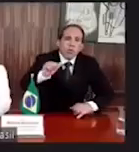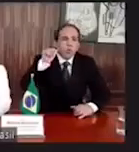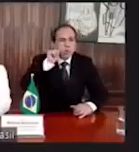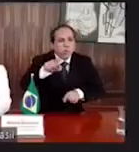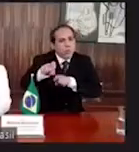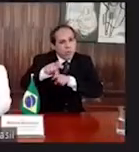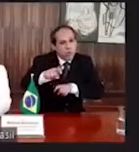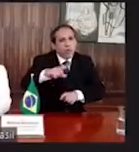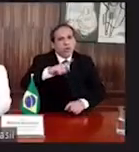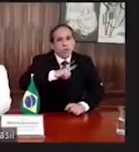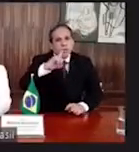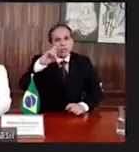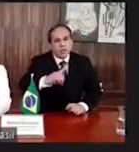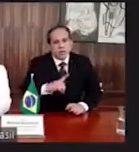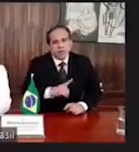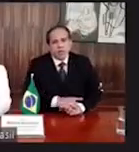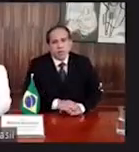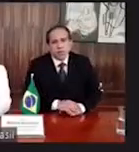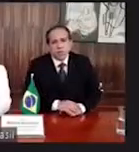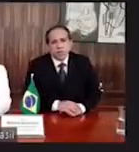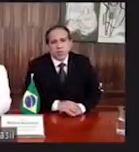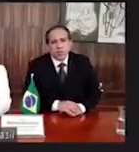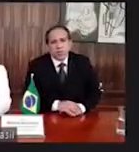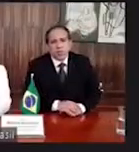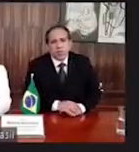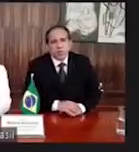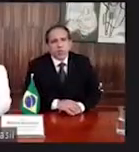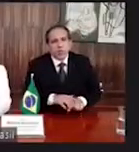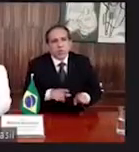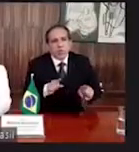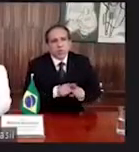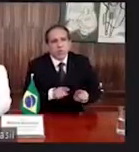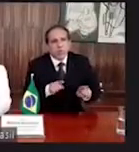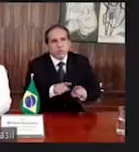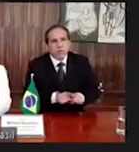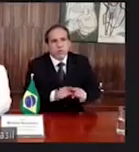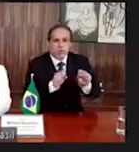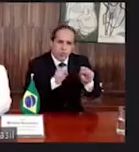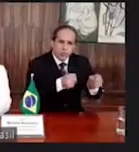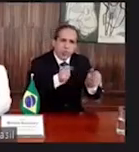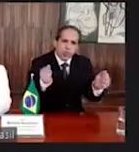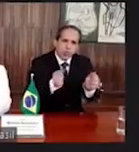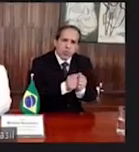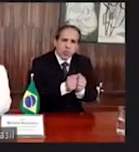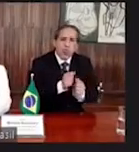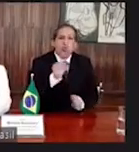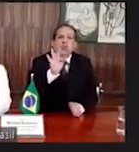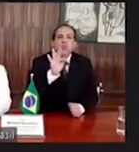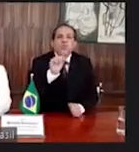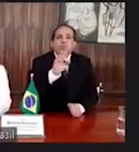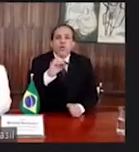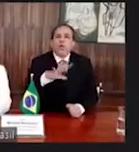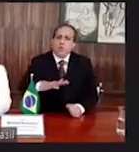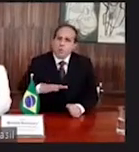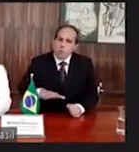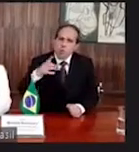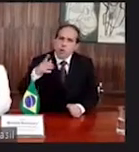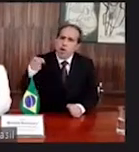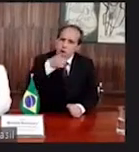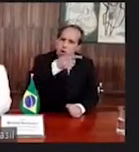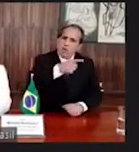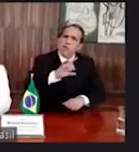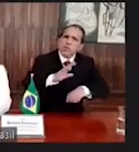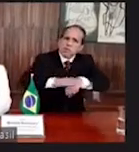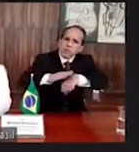también hacer una extensa invitación para seguir sumando esfuerzos junto con FAO en todas estas iniciativas, en la creación de